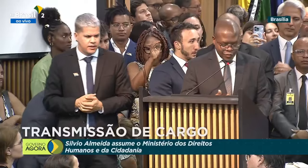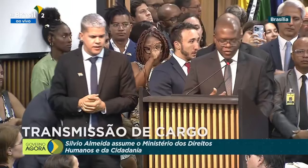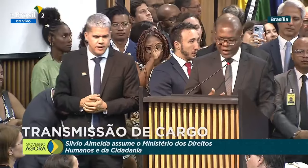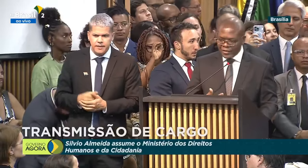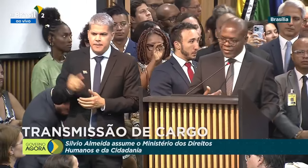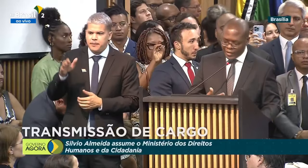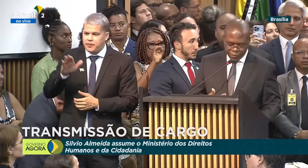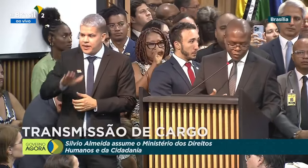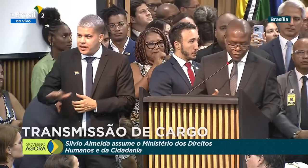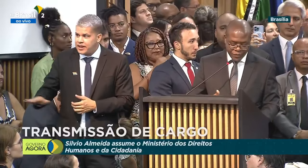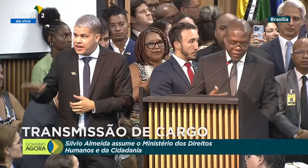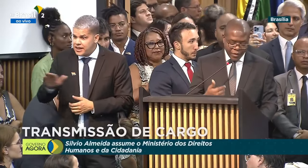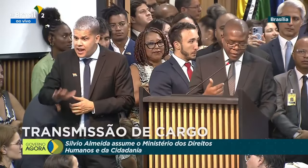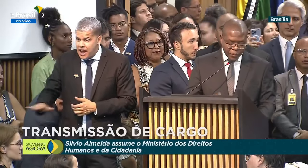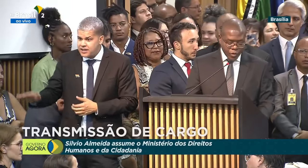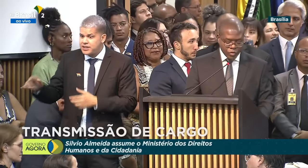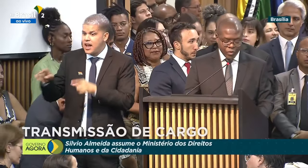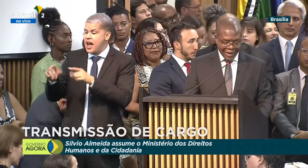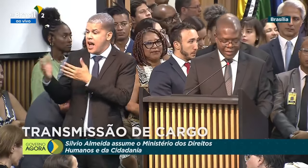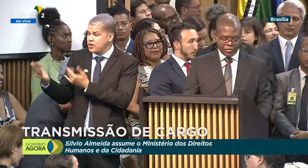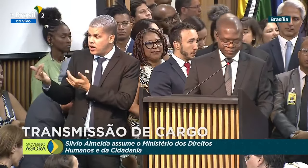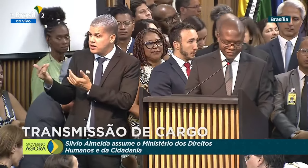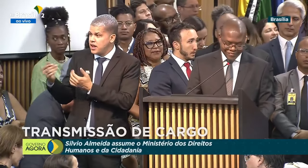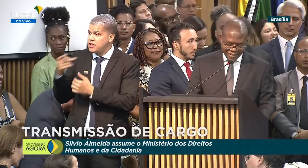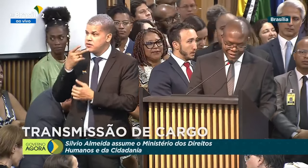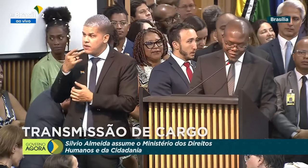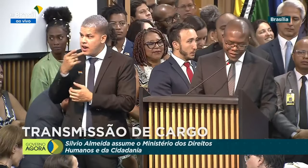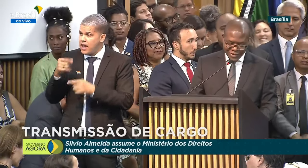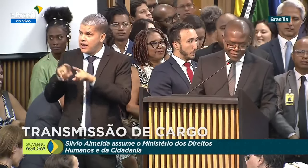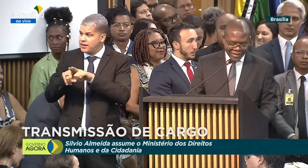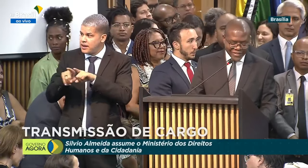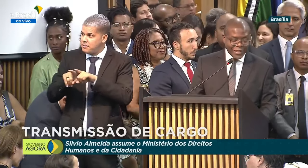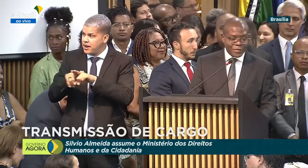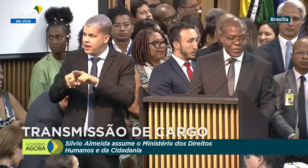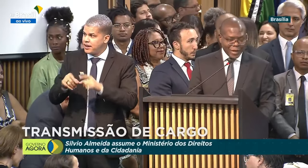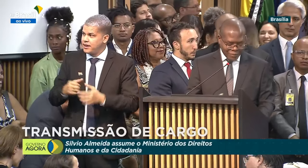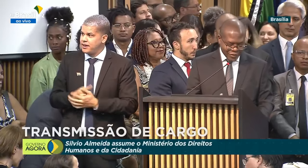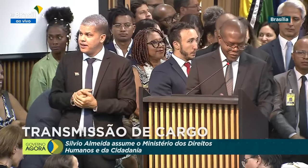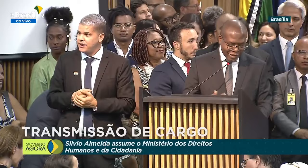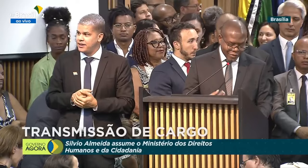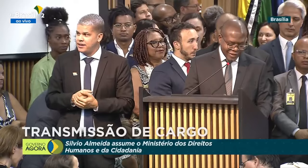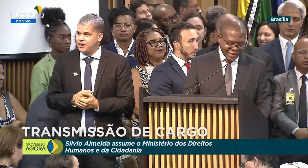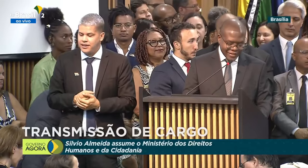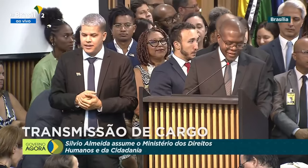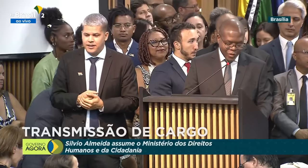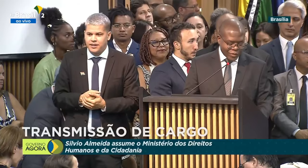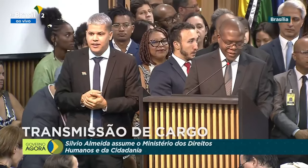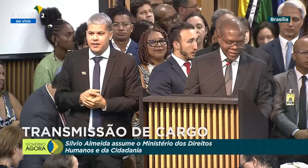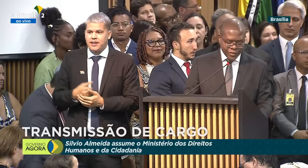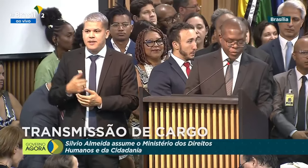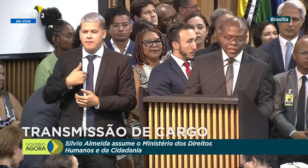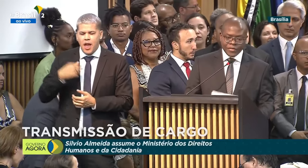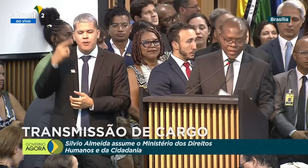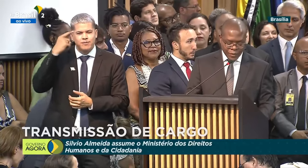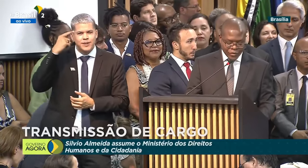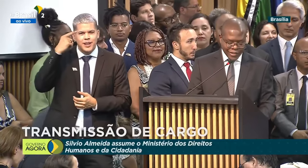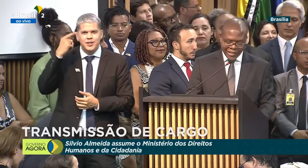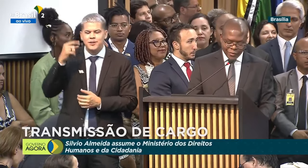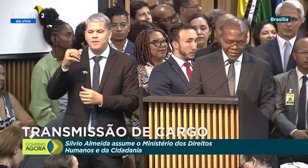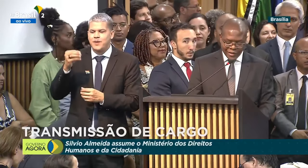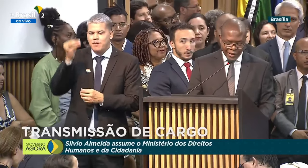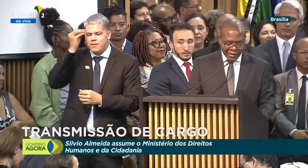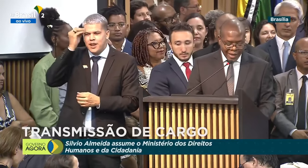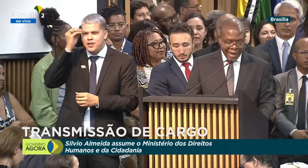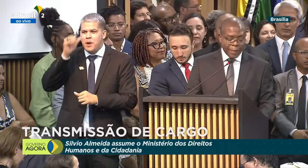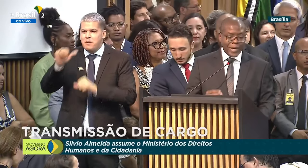adolescente que eu vou falar daqui a pouco por outro lado foi também nas rimas do Rap Nacional que entendi que algumas das grandes mudanças vidas